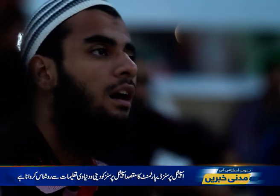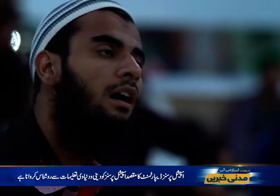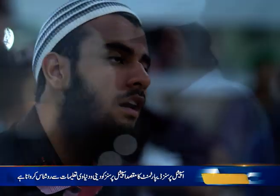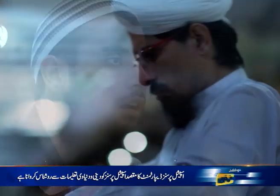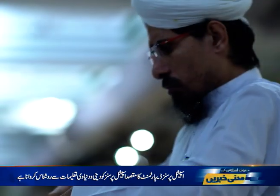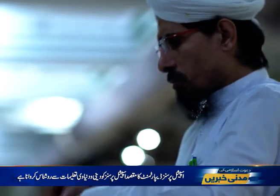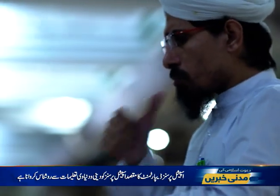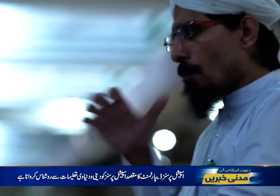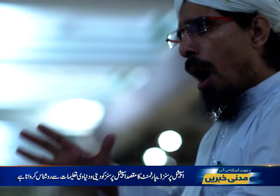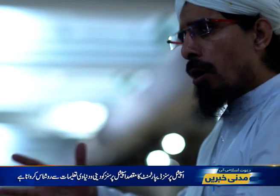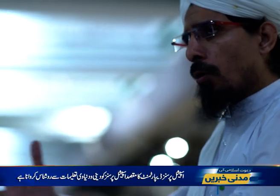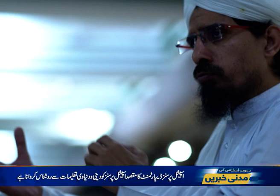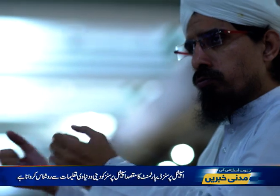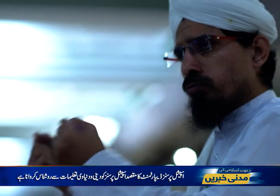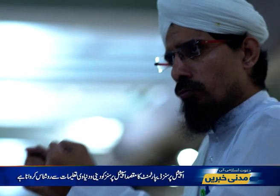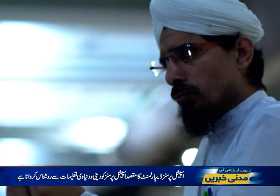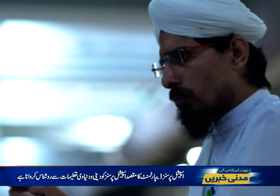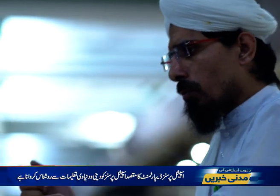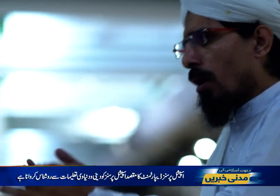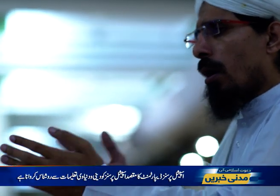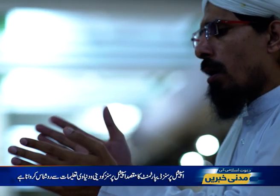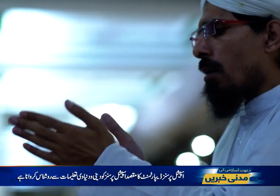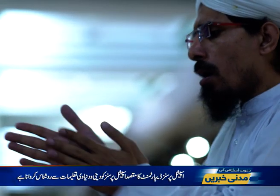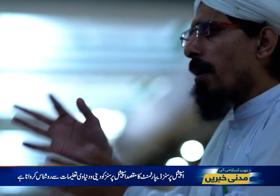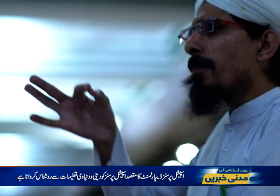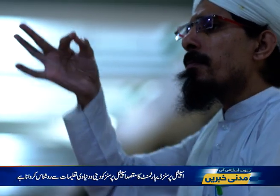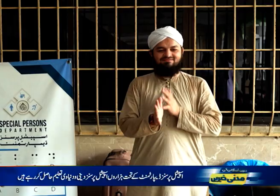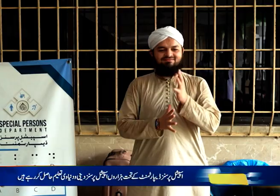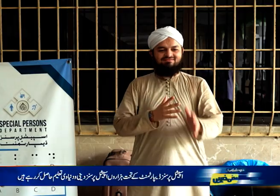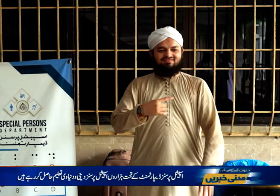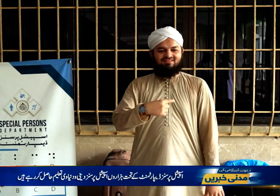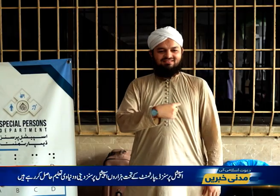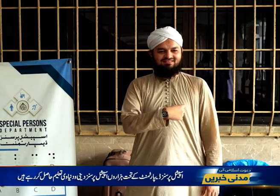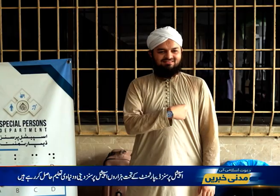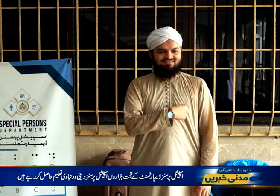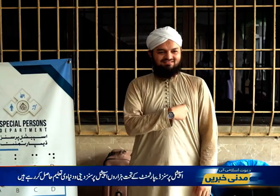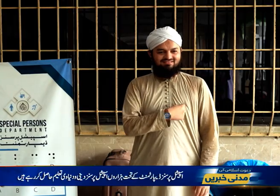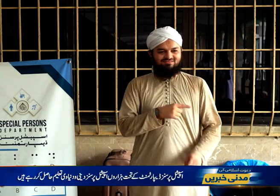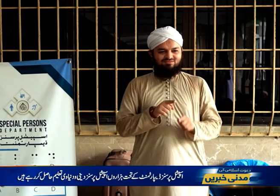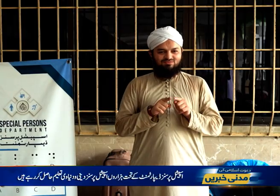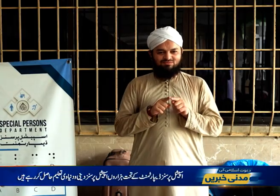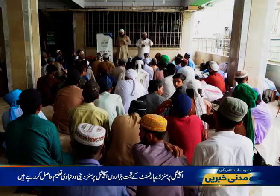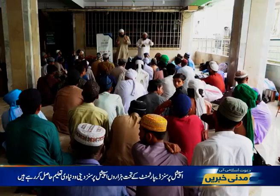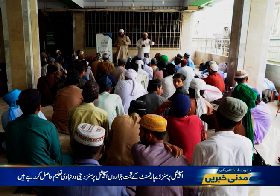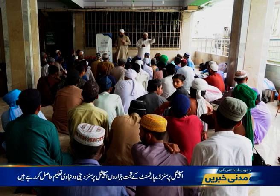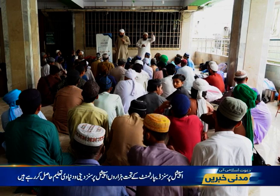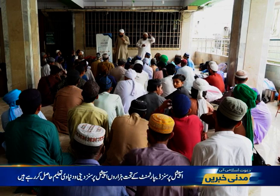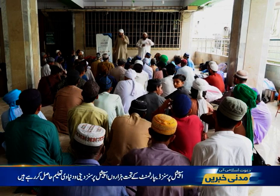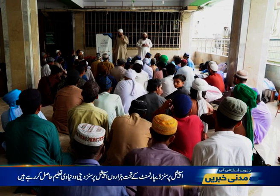سمت بصارت ہے دل میں تیری یا الہی محبت۔